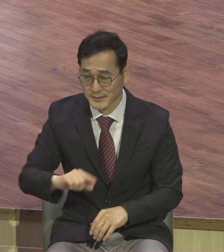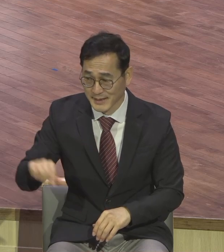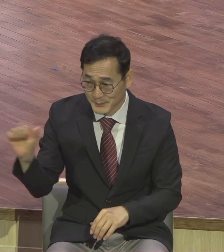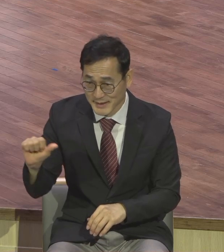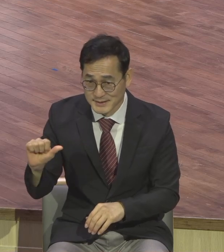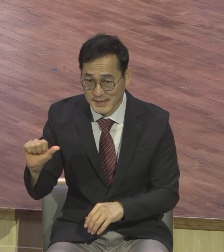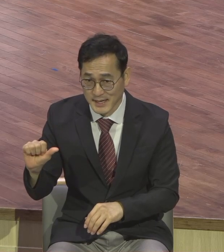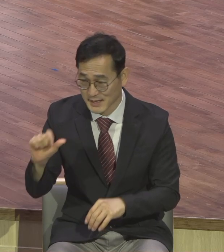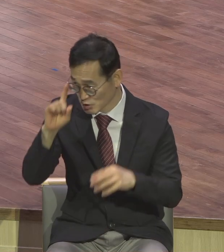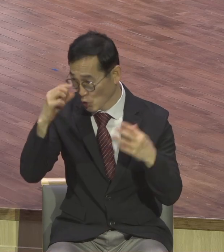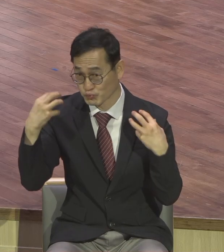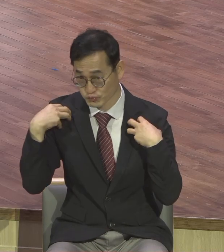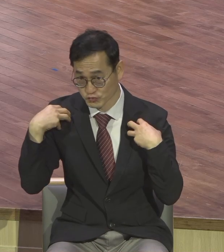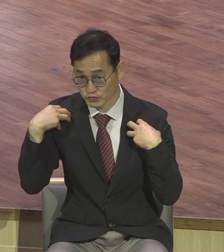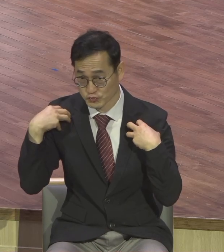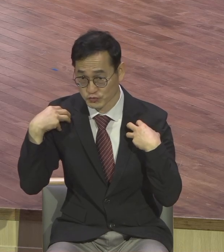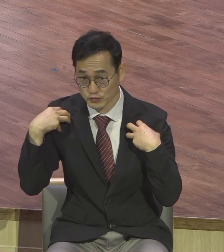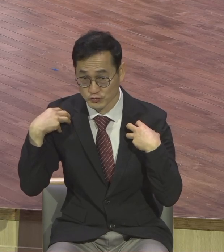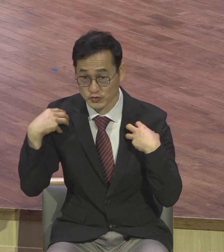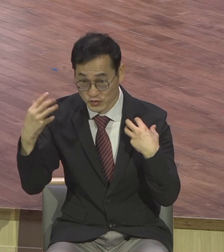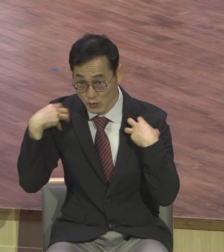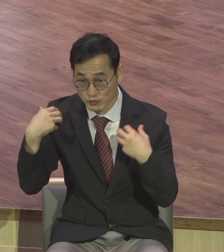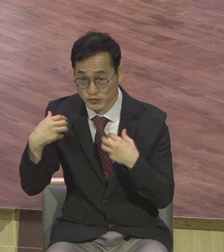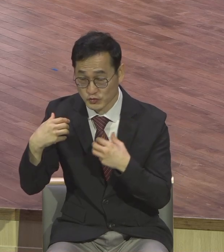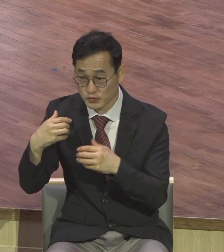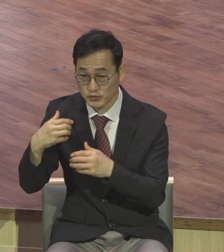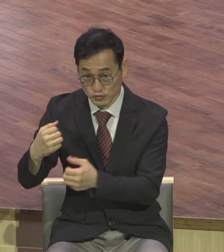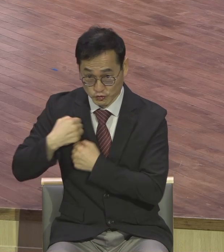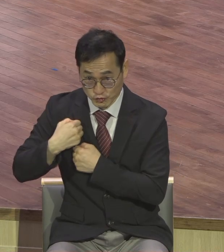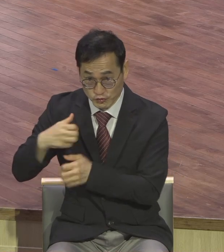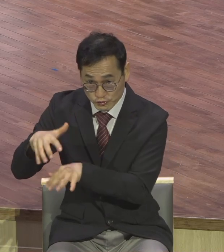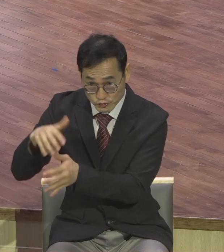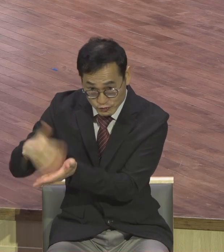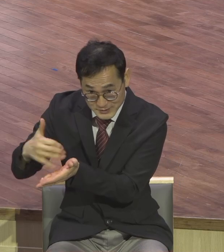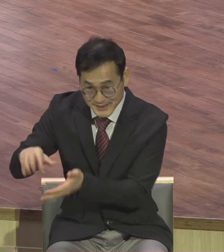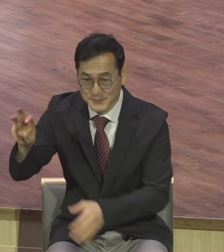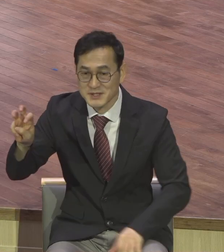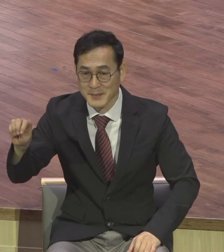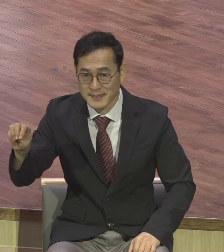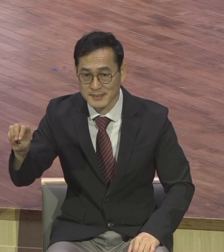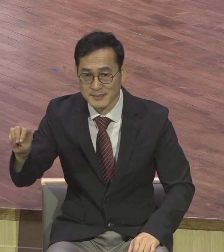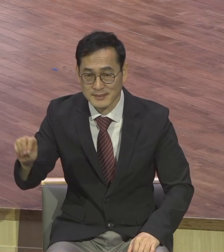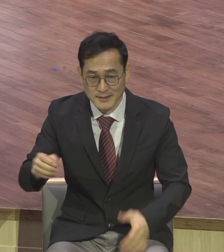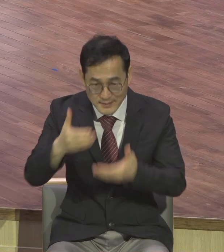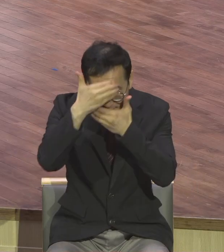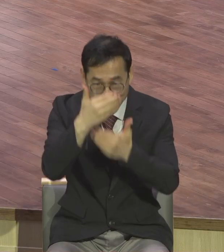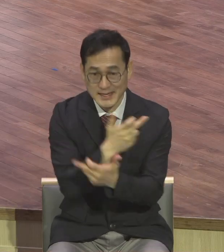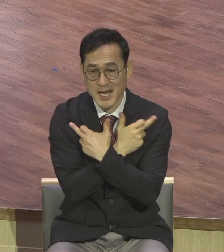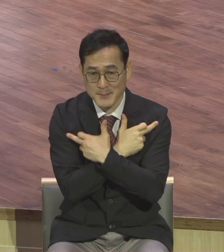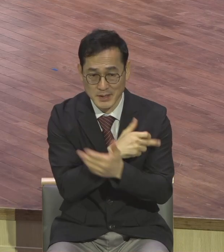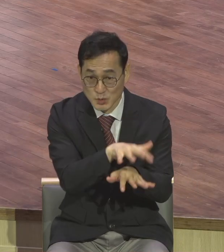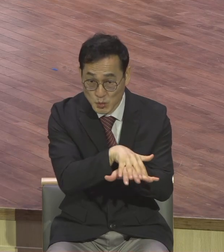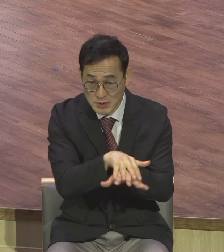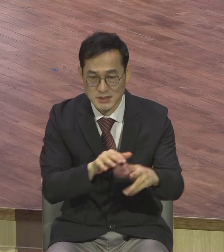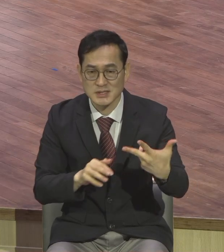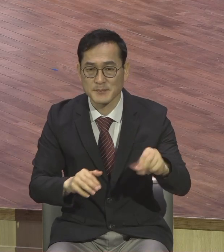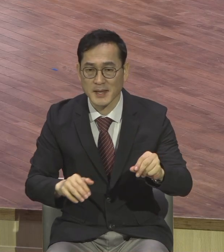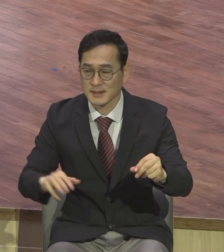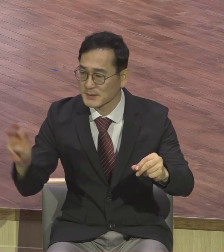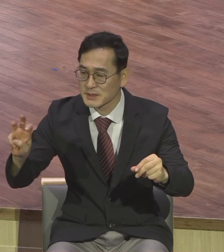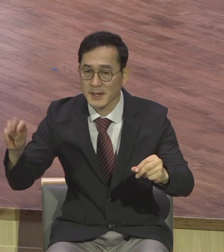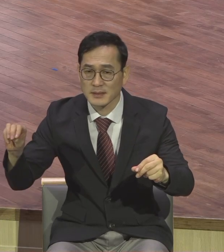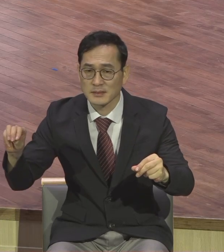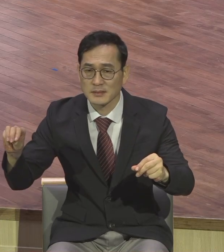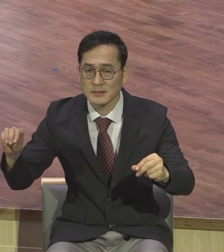정규군은 30만 명 그래 나와 있어요. 30만 명이고 탈레반은 7만 명이 불과해요. 30만